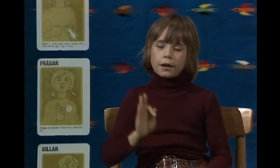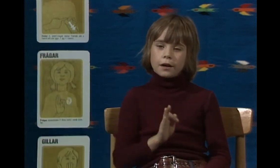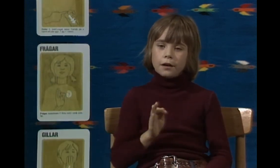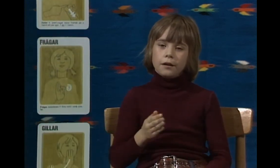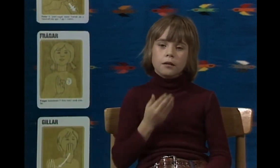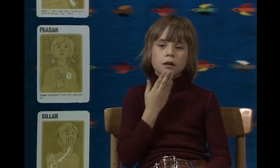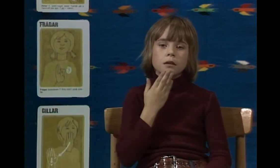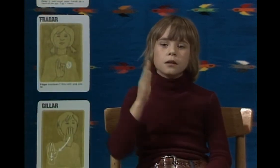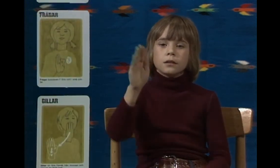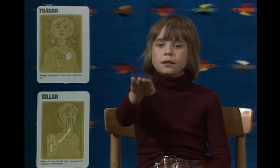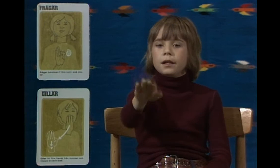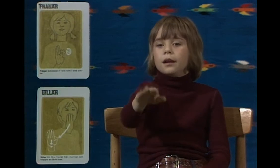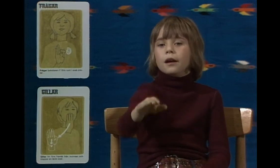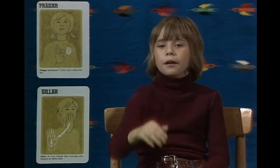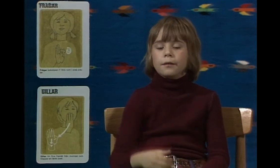frågar gillar.